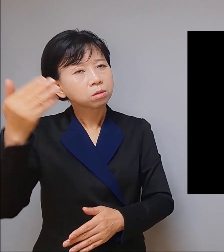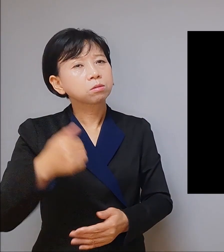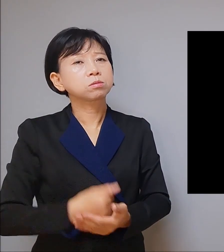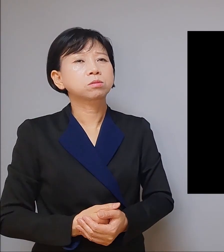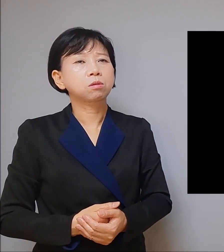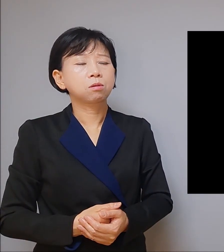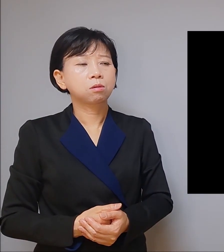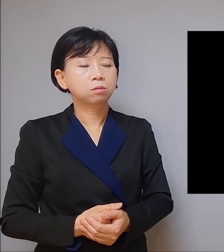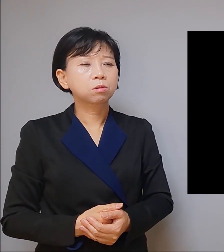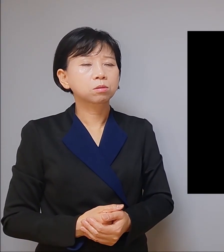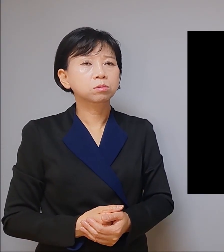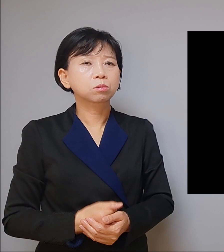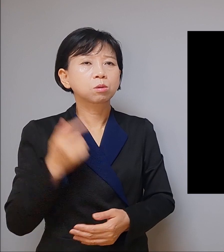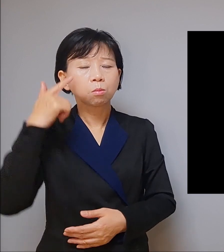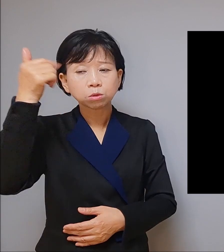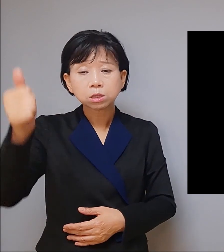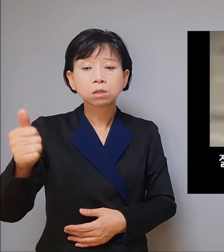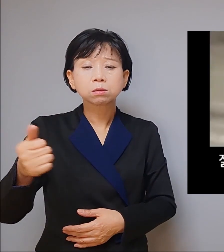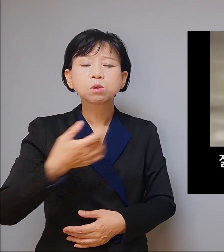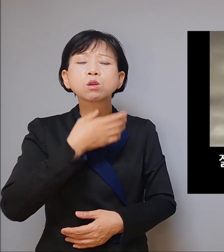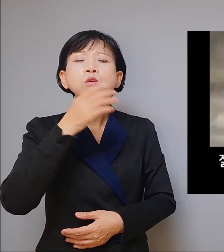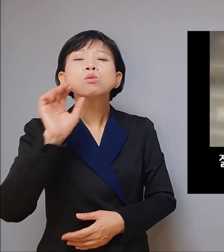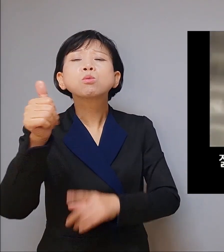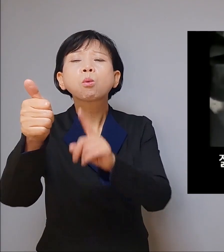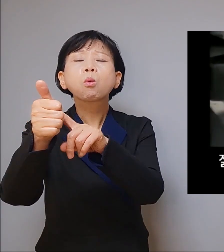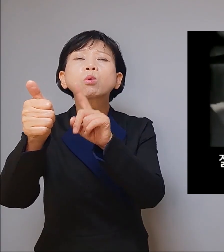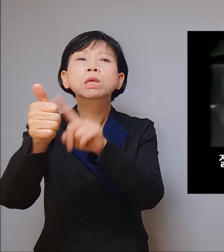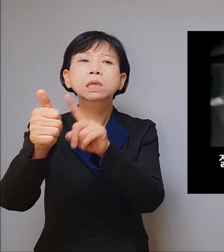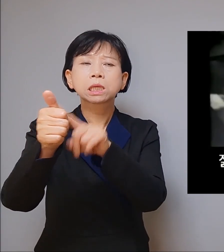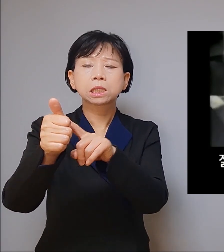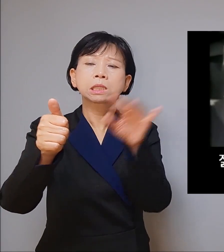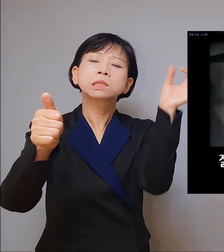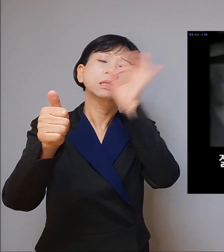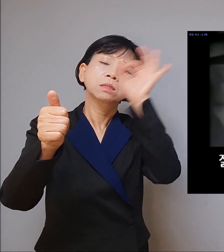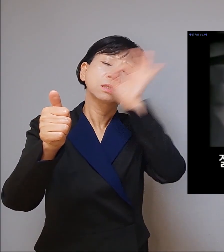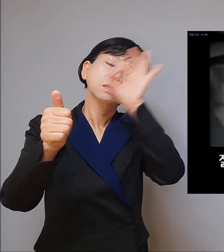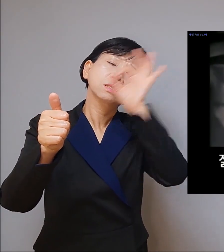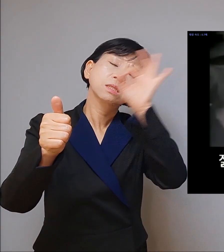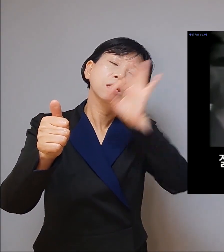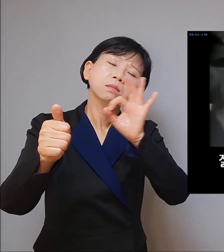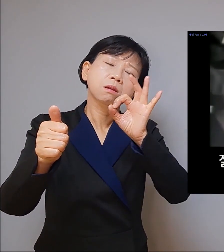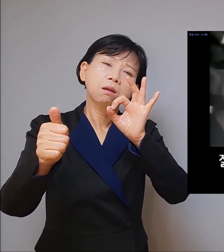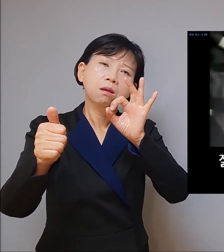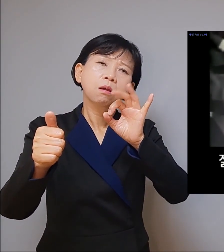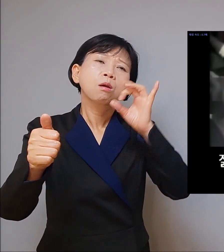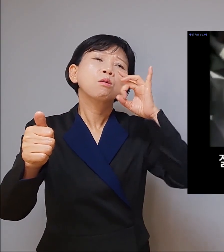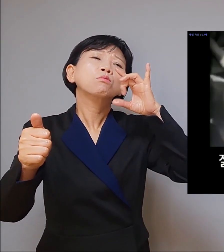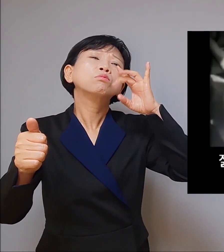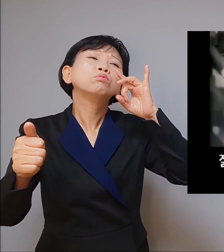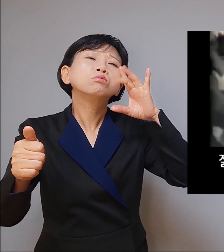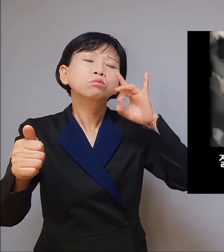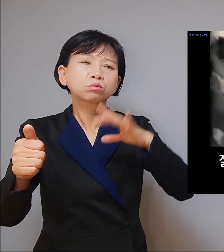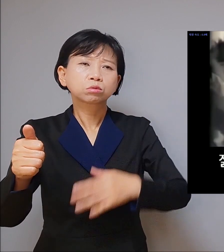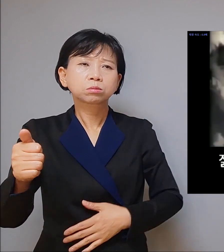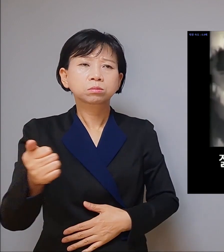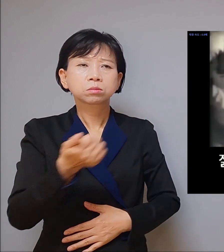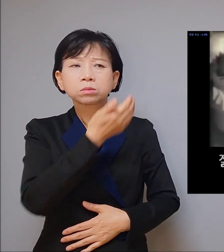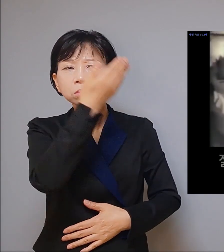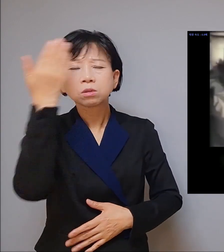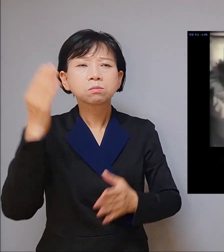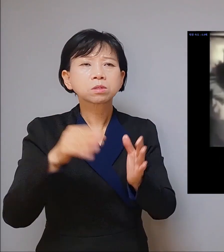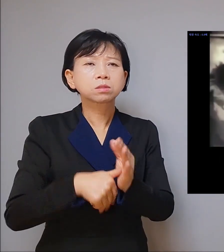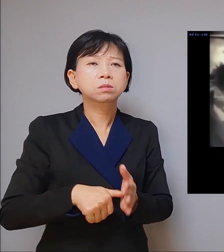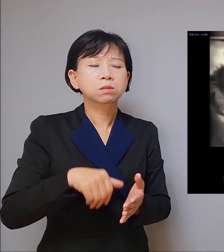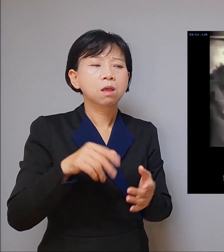노인을 찾게 됩니다. 그 노인에게 자신이 전 세계에서 들은 놀라운 소식을 전하고요. 이 젊은 날